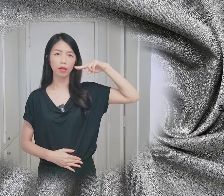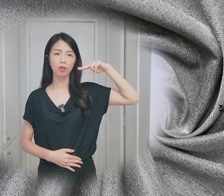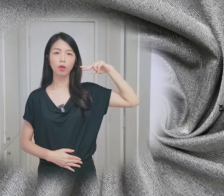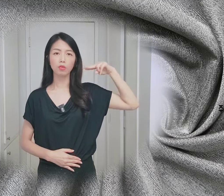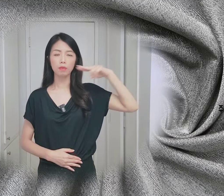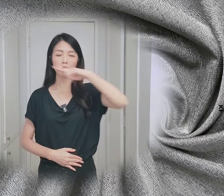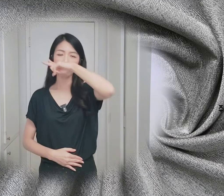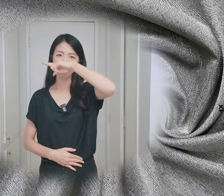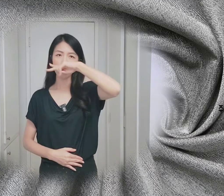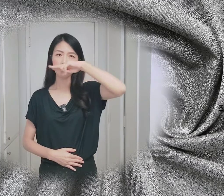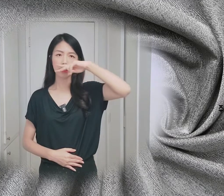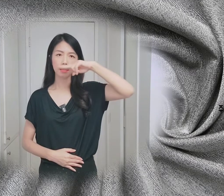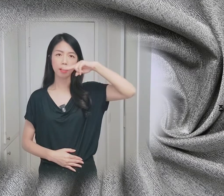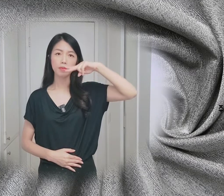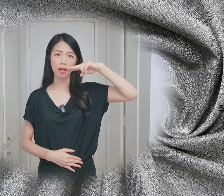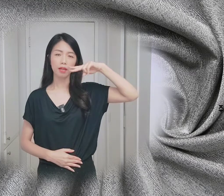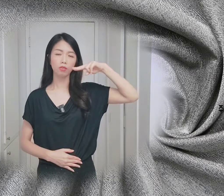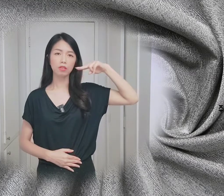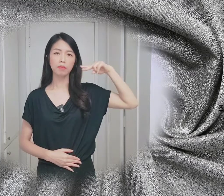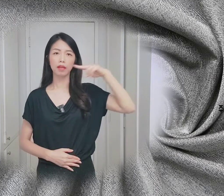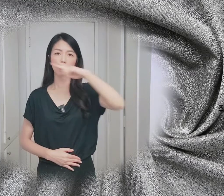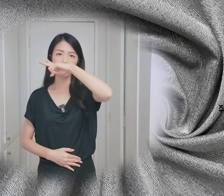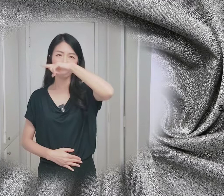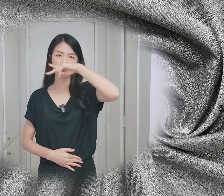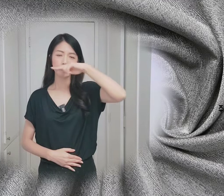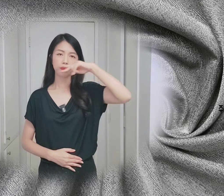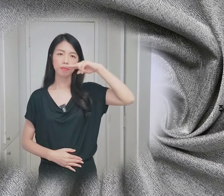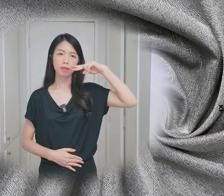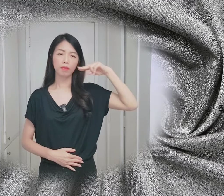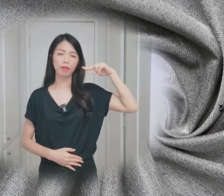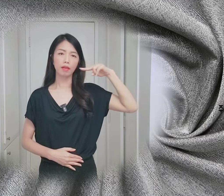이렇게 이동해 주시면 향기, 냄새 이런 뜻입니다.